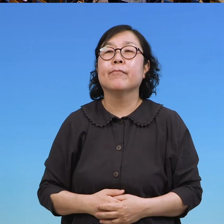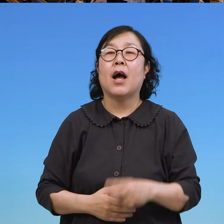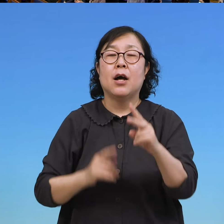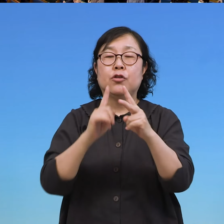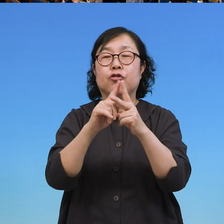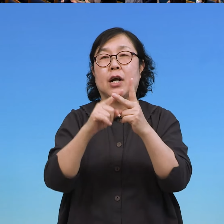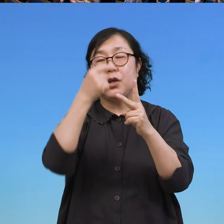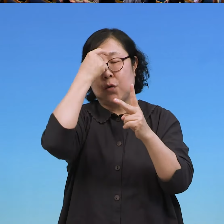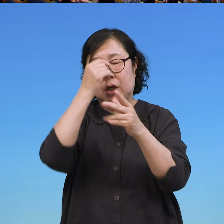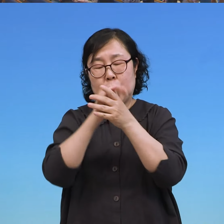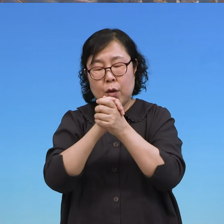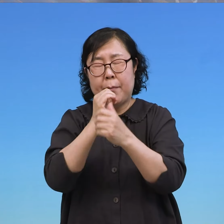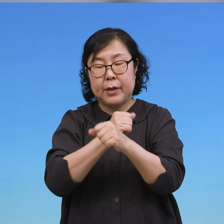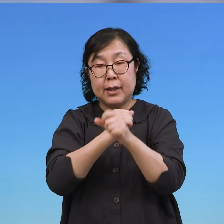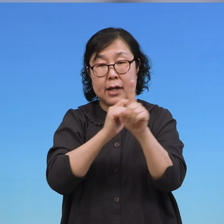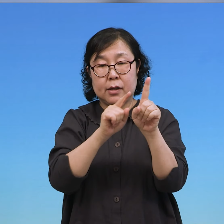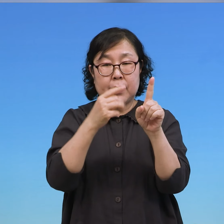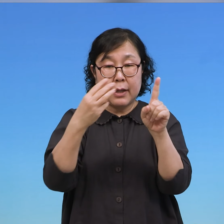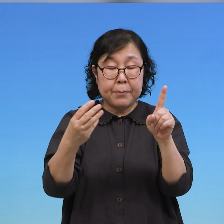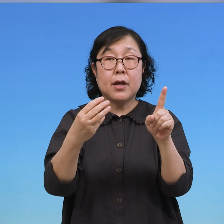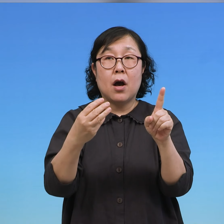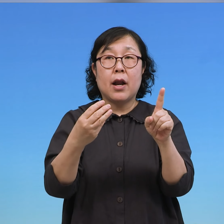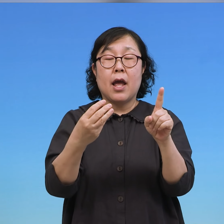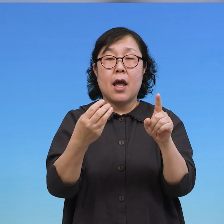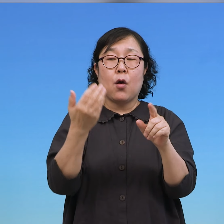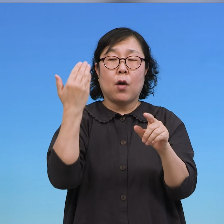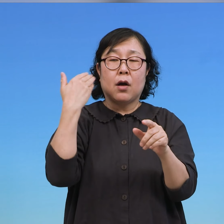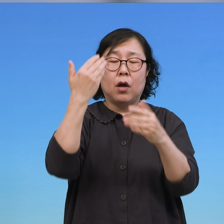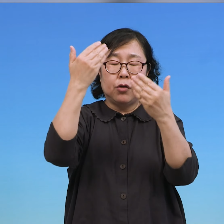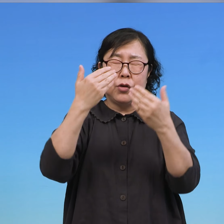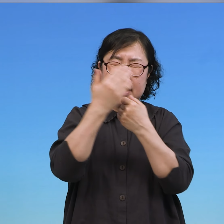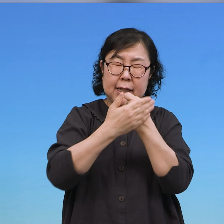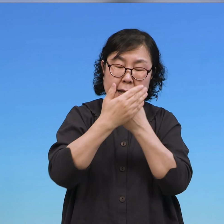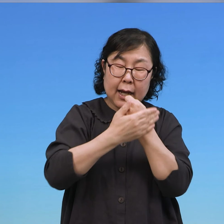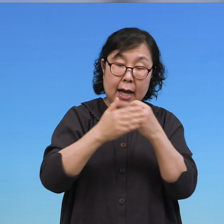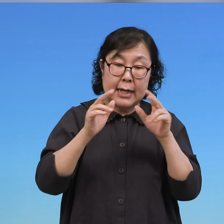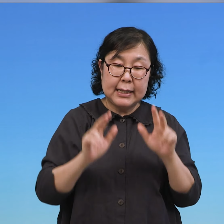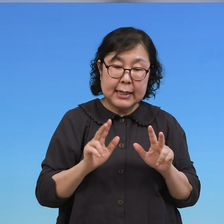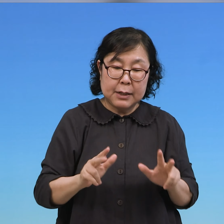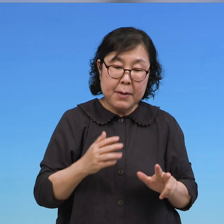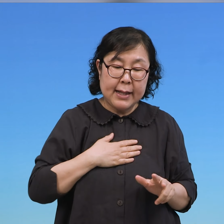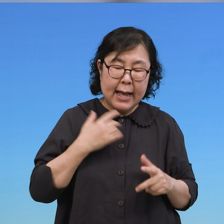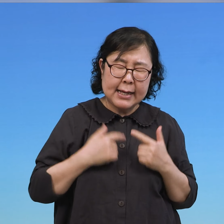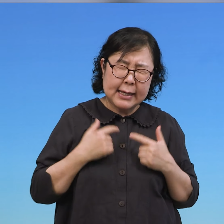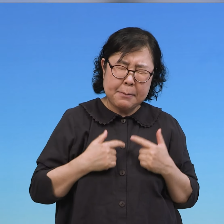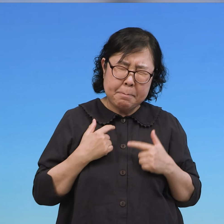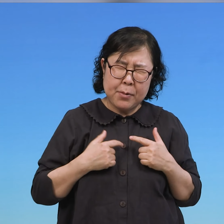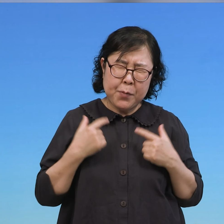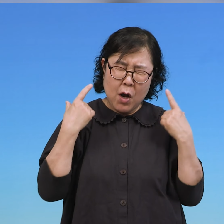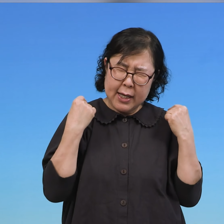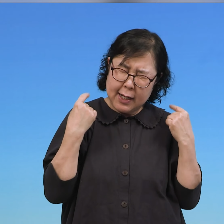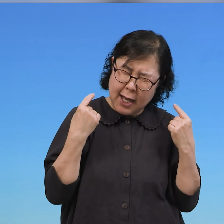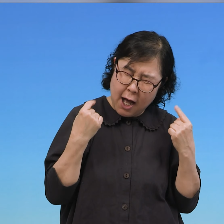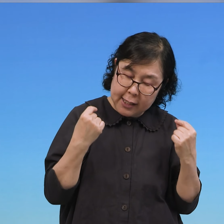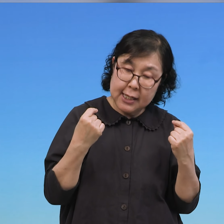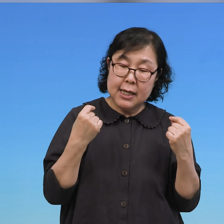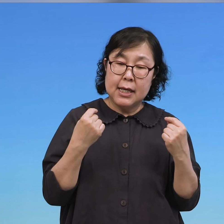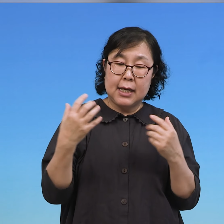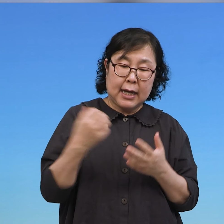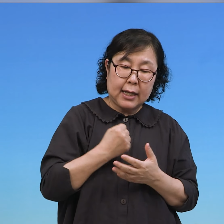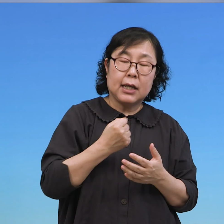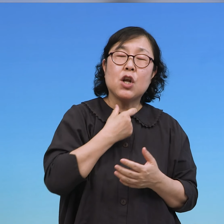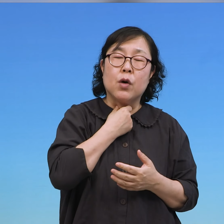두 가지 놓고 기도합니다. 하나님, 1절부터 3절에 그 과거에 주신 은혜가 오늘의 내 기쁨으로 여전히